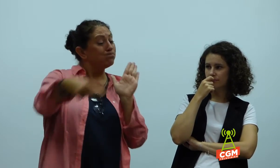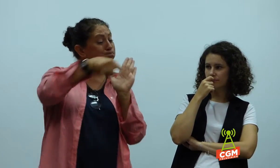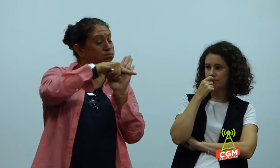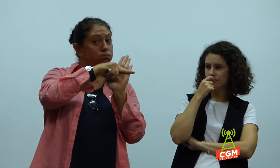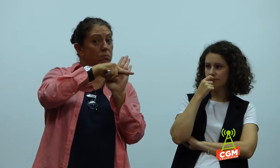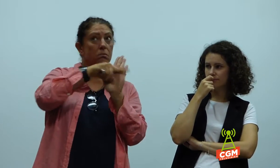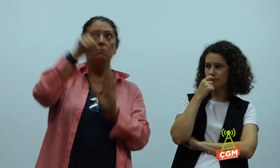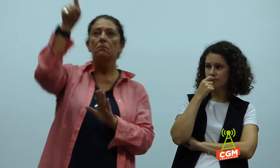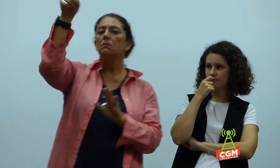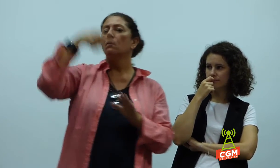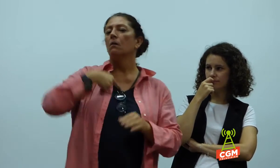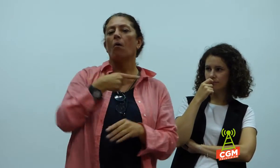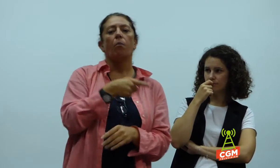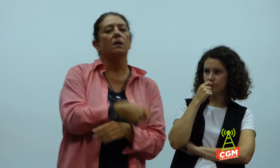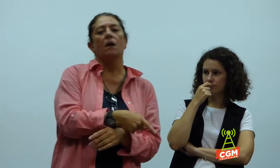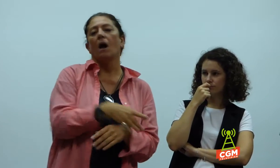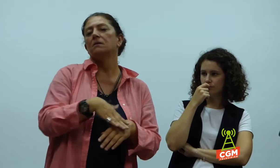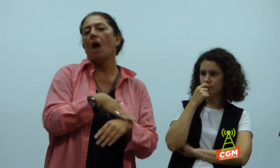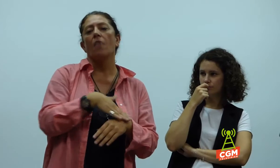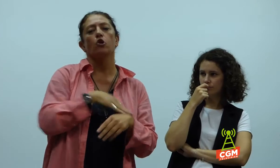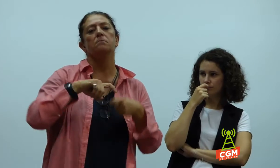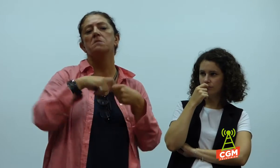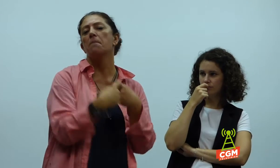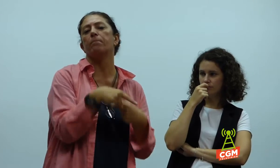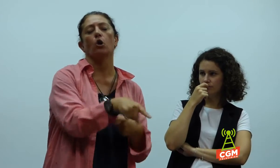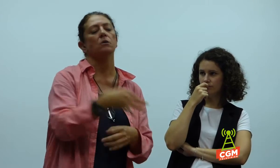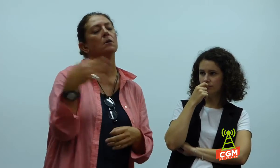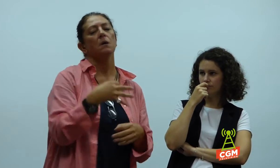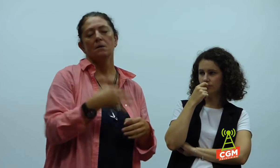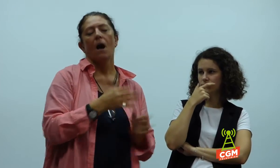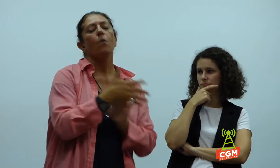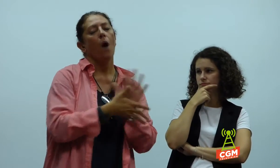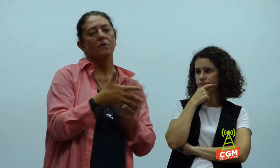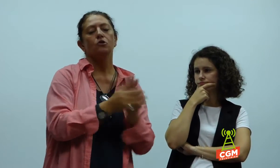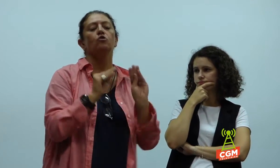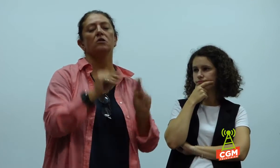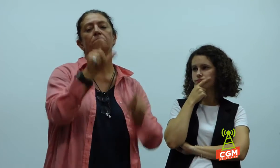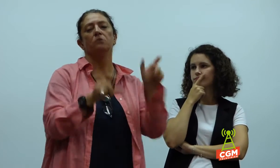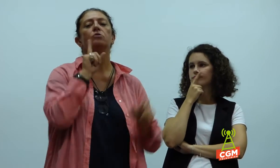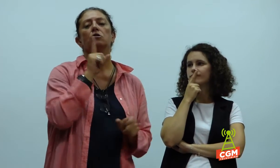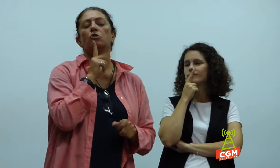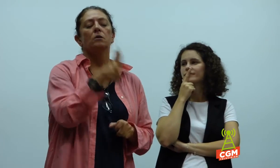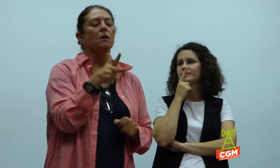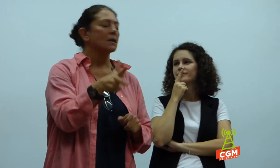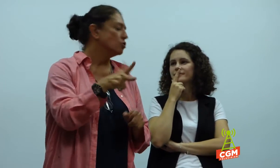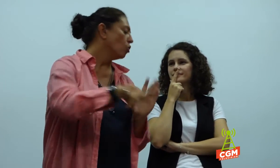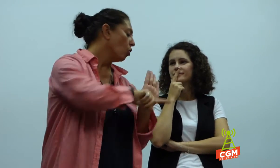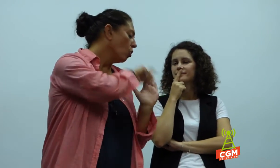adelantos que tenemos en Europa, a ver si desde Europa se nos obliga a España a implantar, no sé la palabra